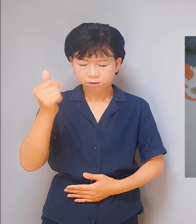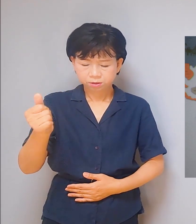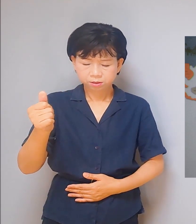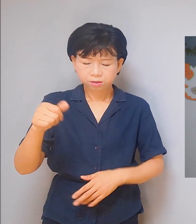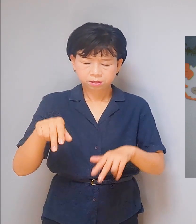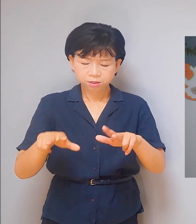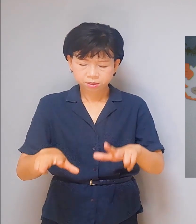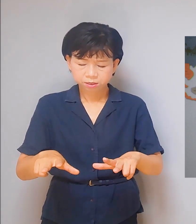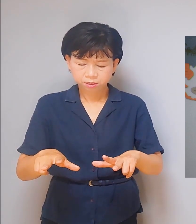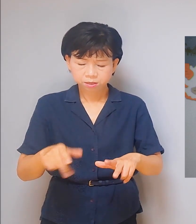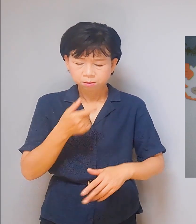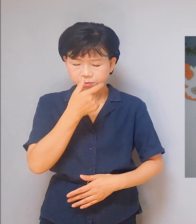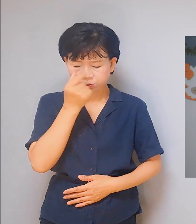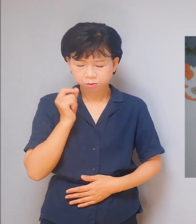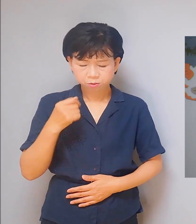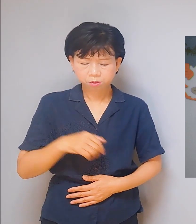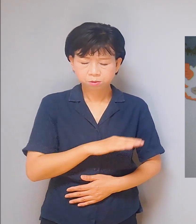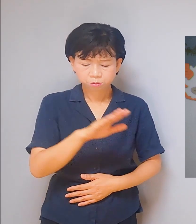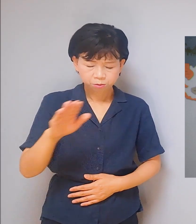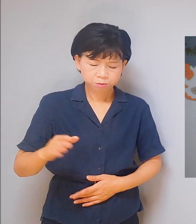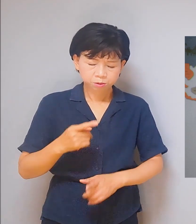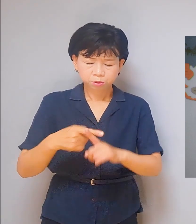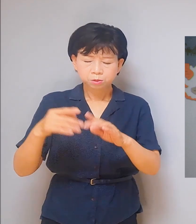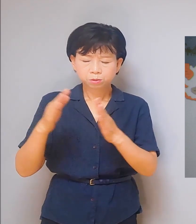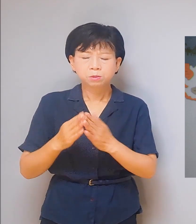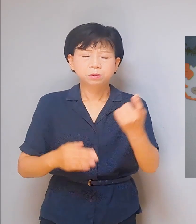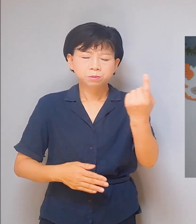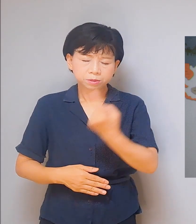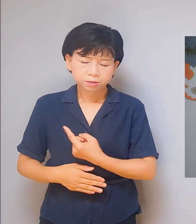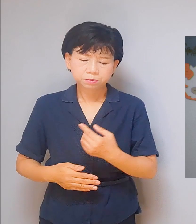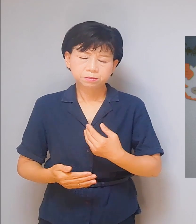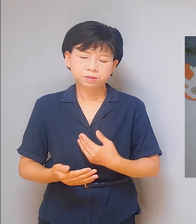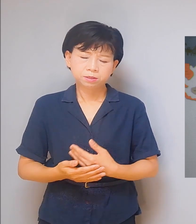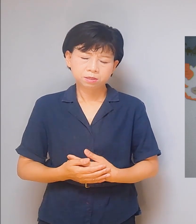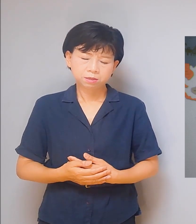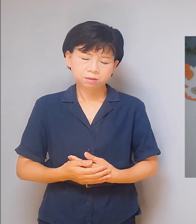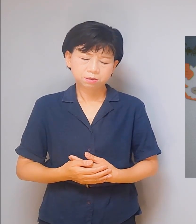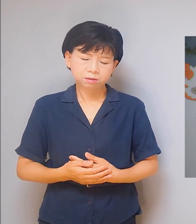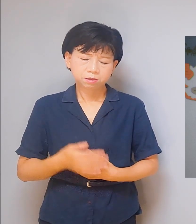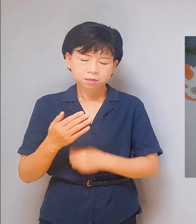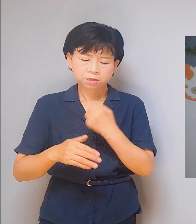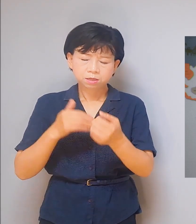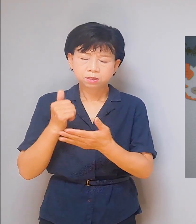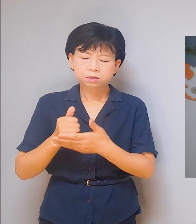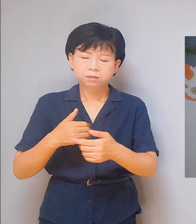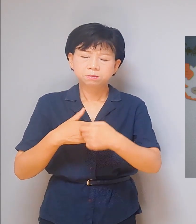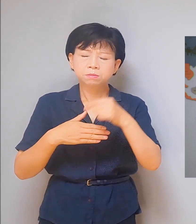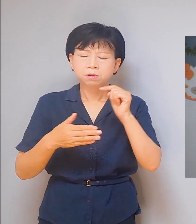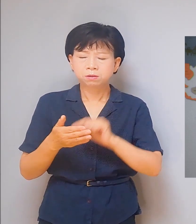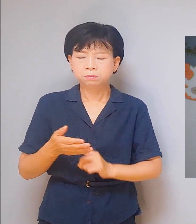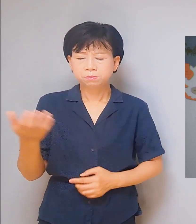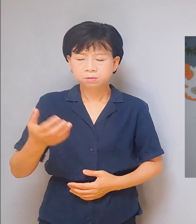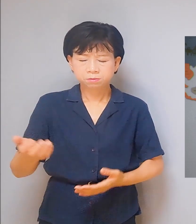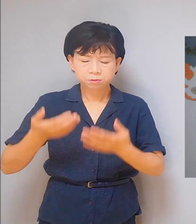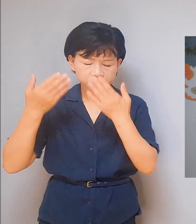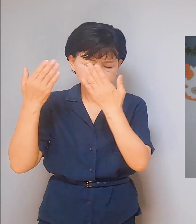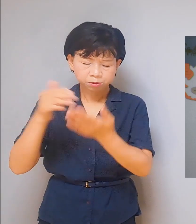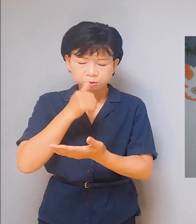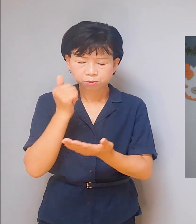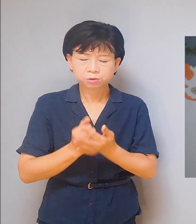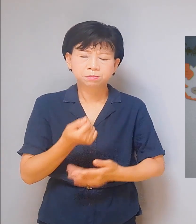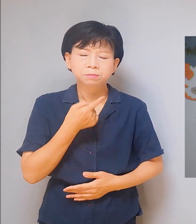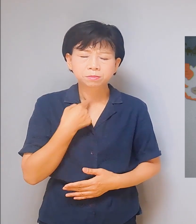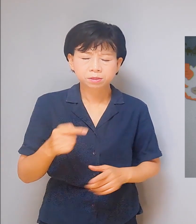이 시간에 부족한 저희들 또 교회에 찾아 나왔습니다. 여전히 하나님의 마음을 아프게 하며 죄를